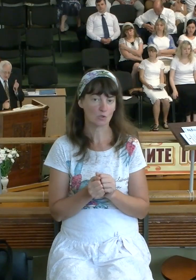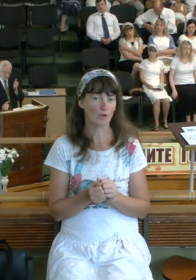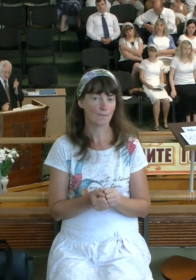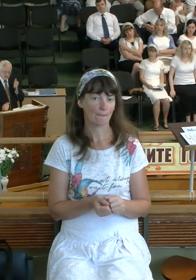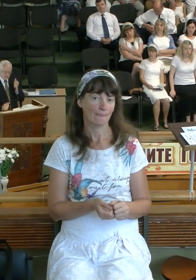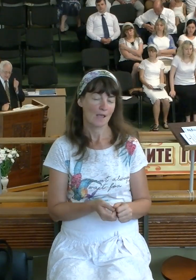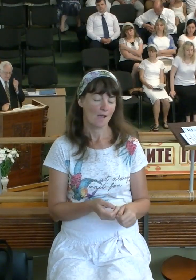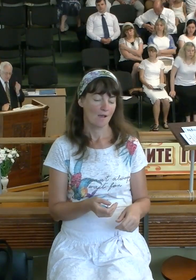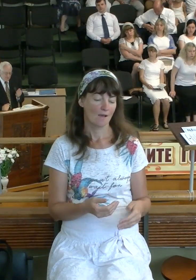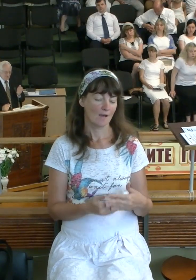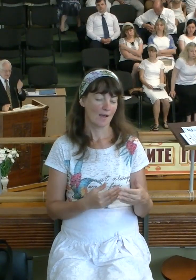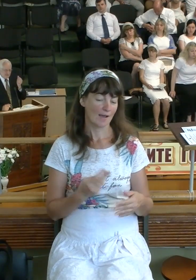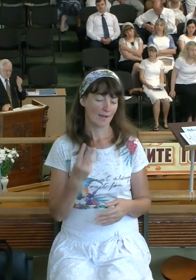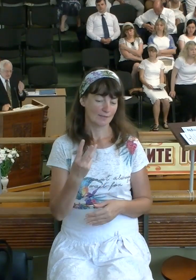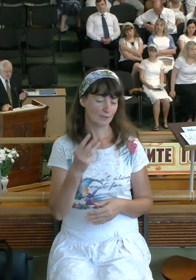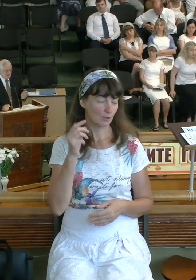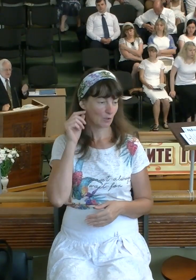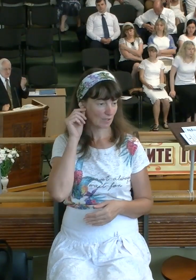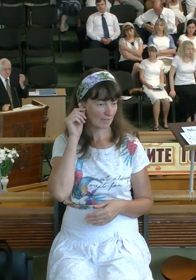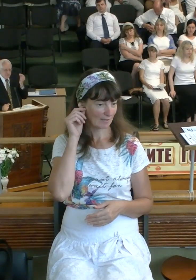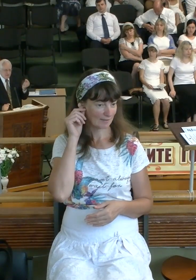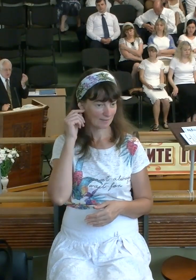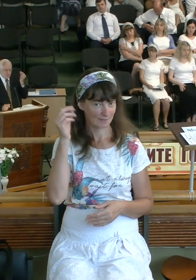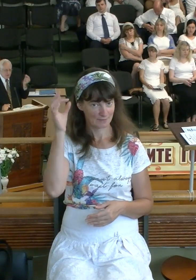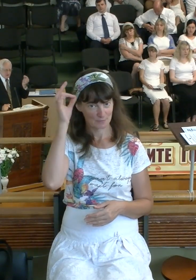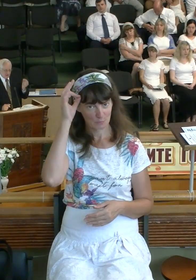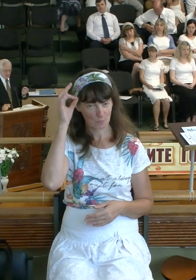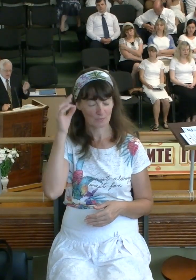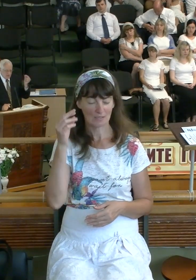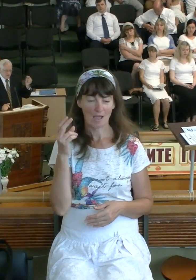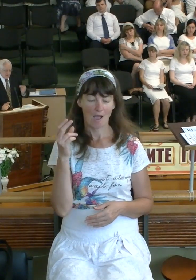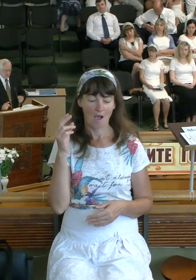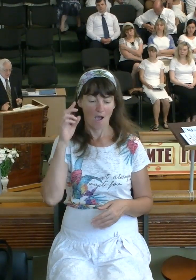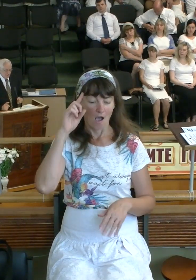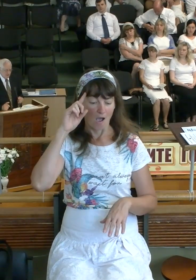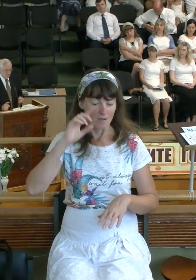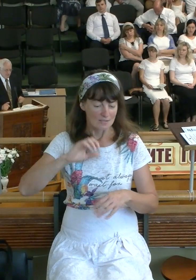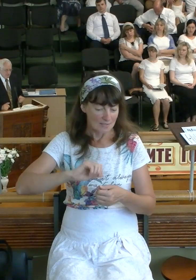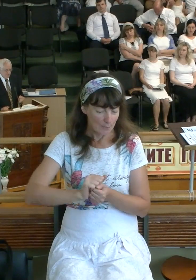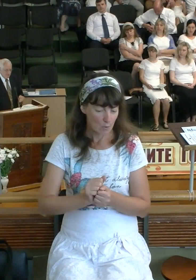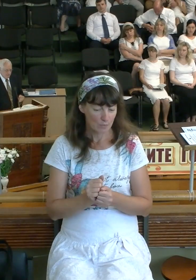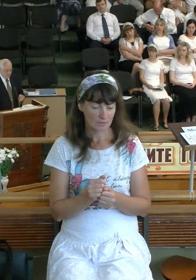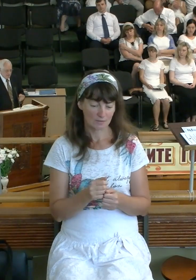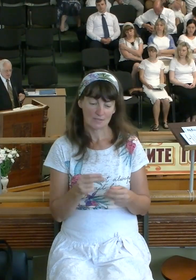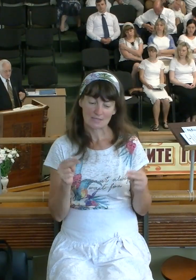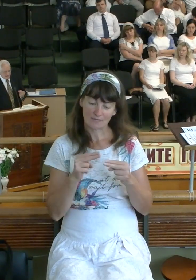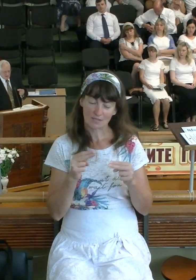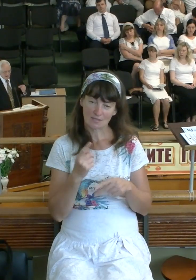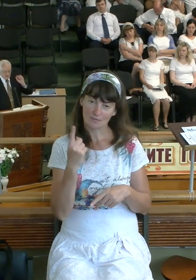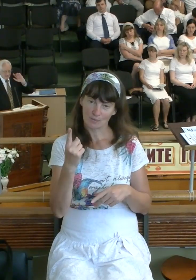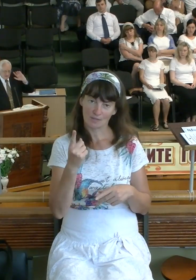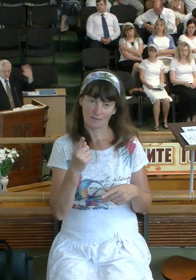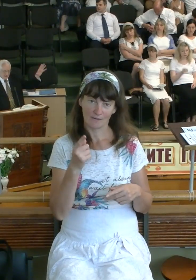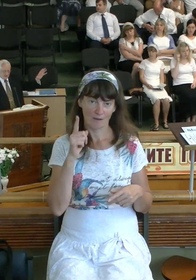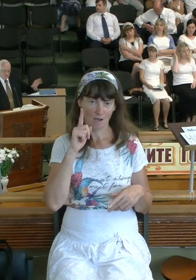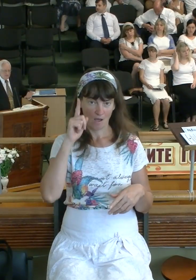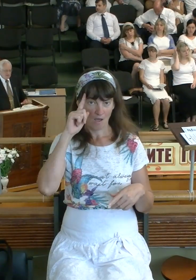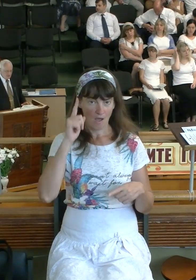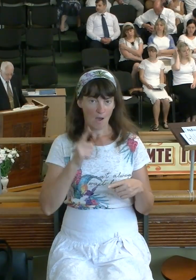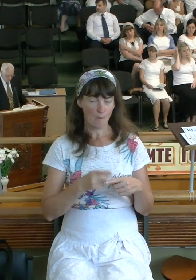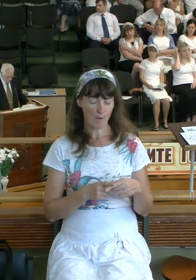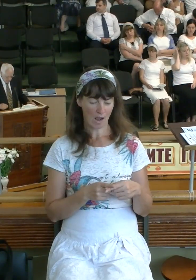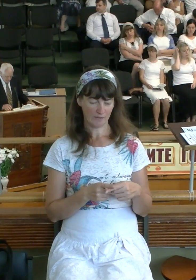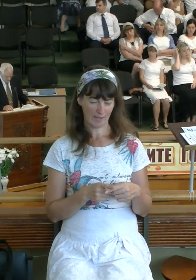Мне очень запомнилось свидетельство первого брата, который уверовал. Они поехали